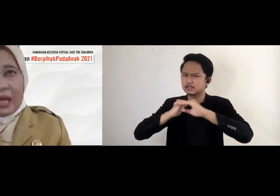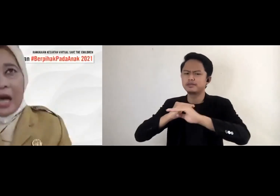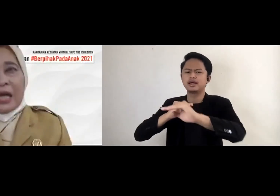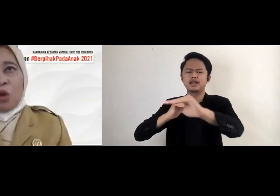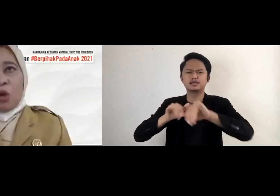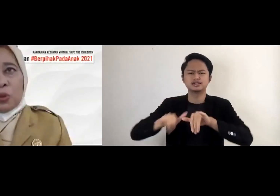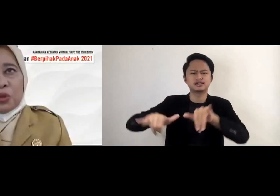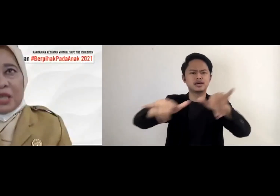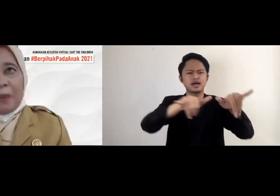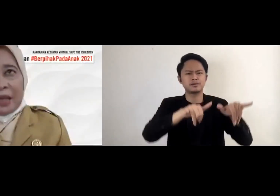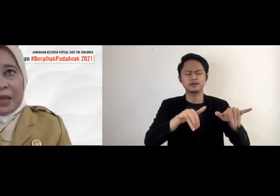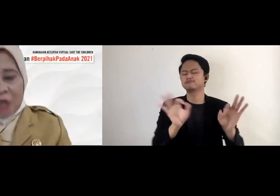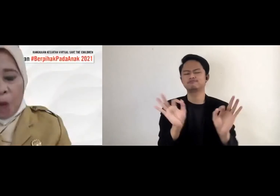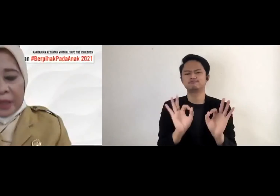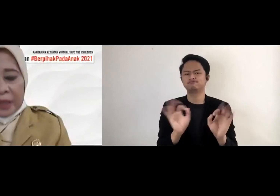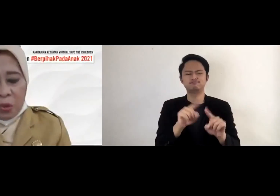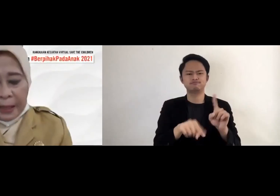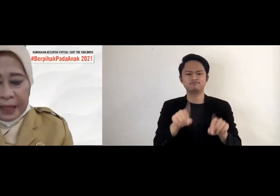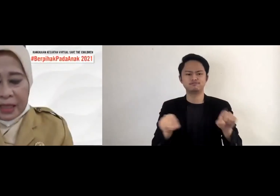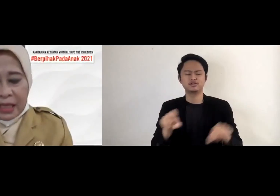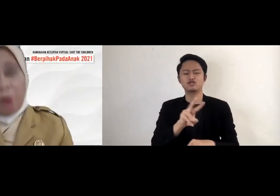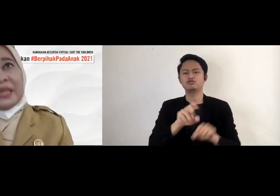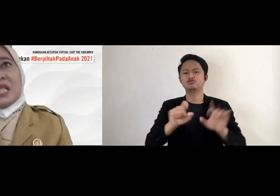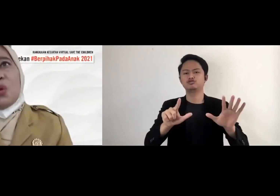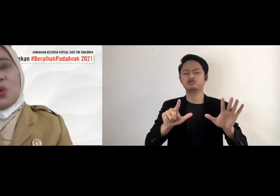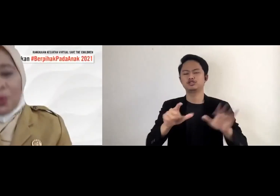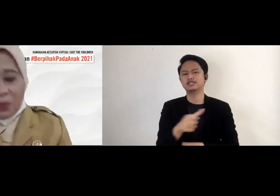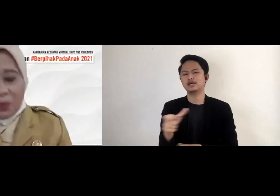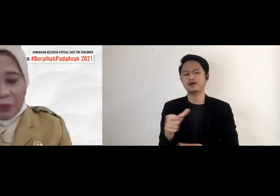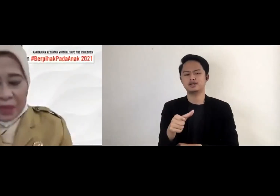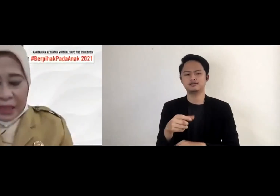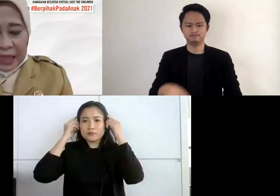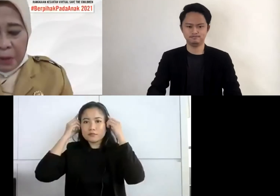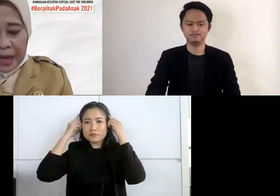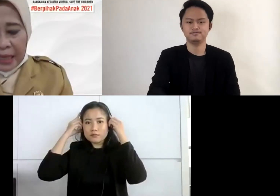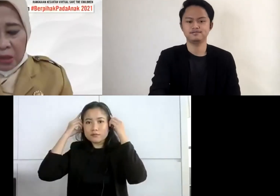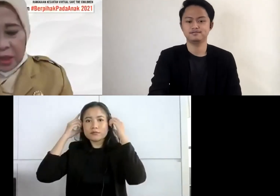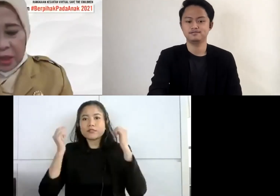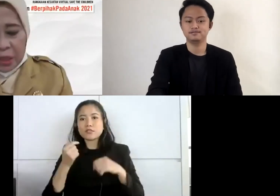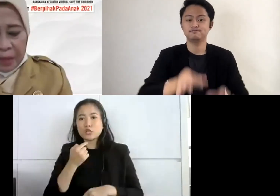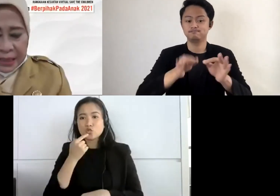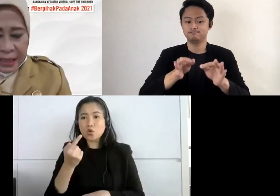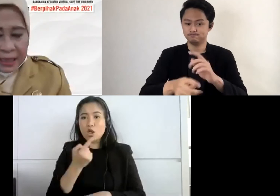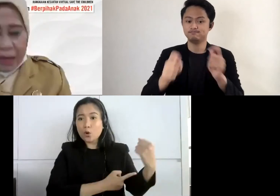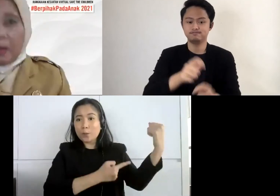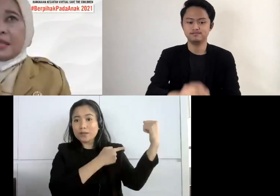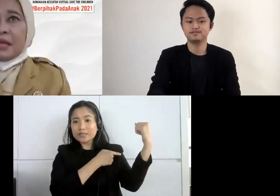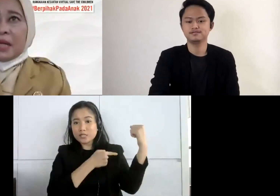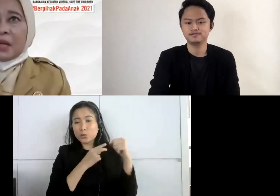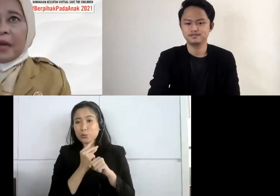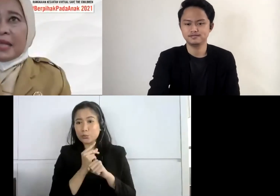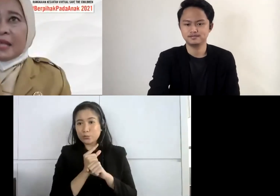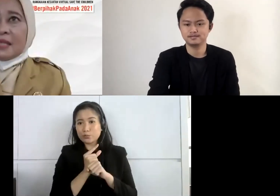Bone, ada 27 kecamatan se-Kabupaten Bone. Kompetensi guru dalam memanfaatkan teknologi informasi